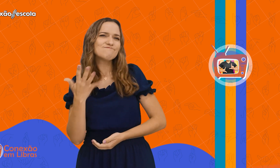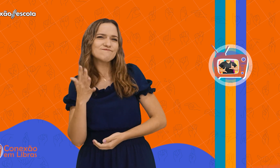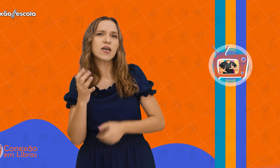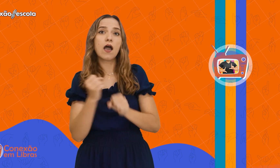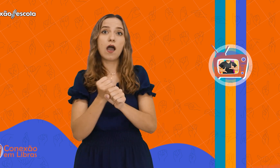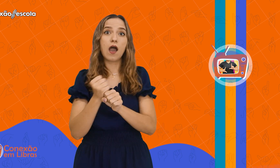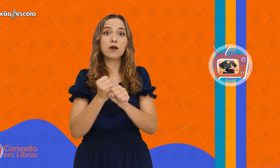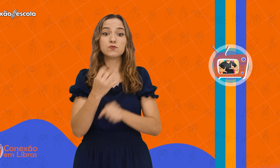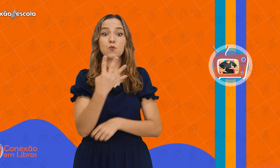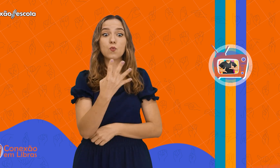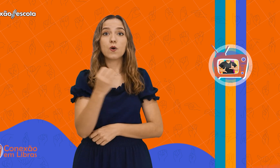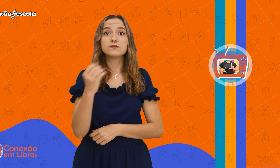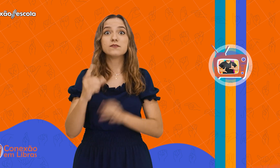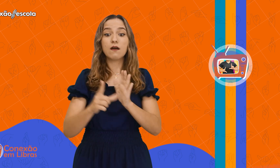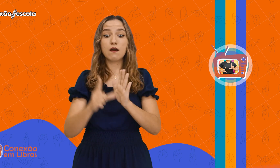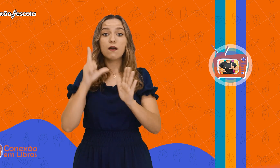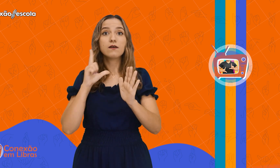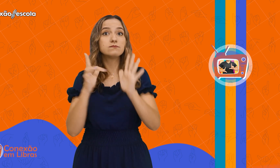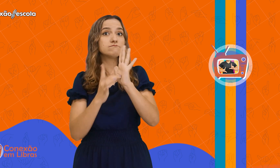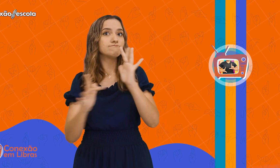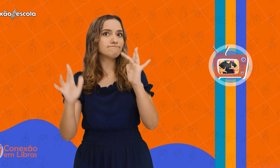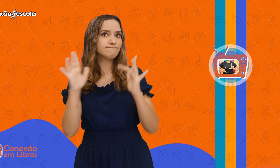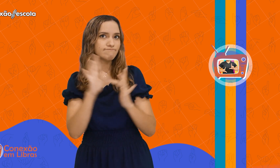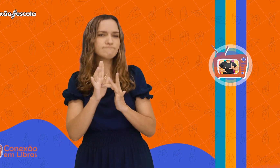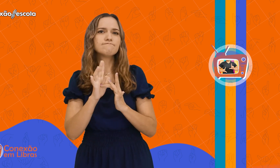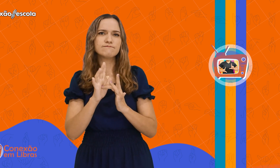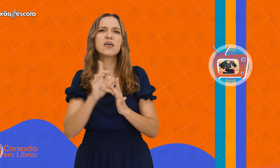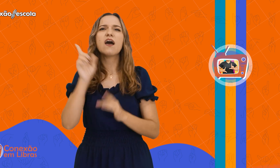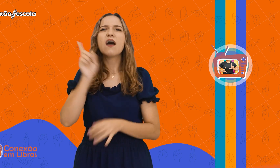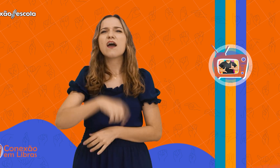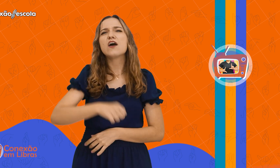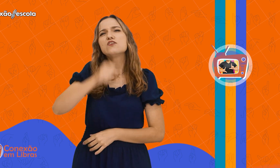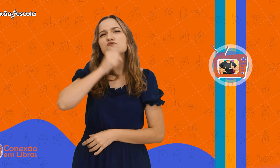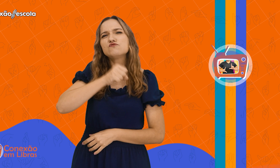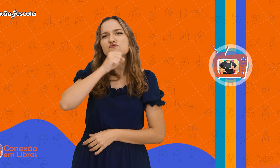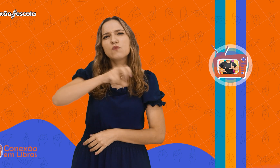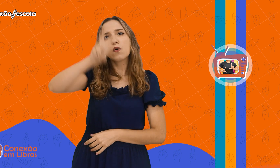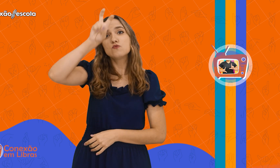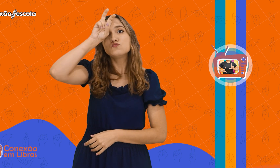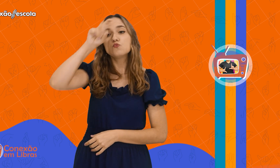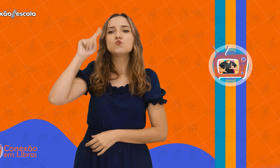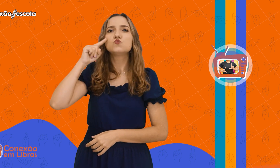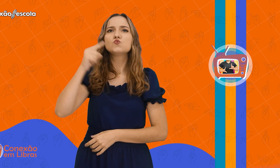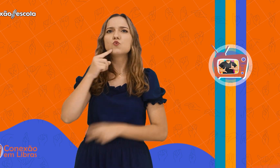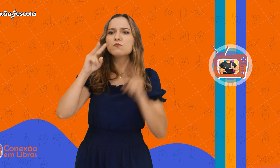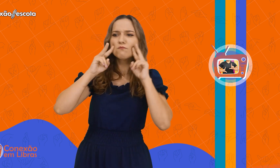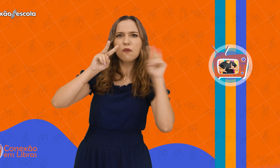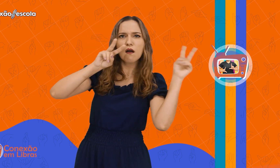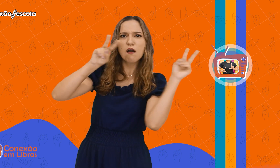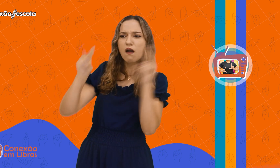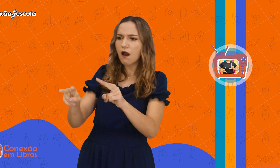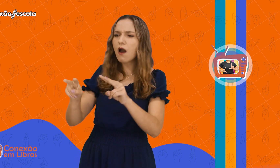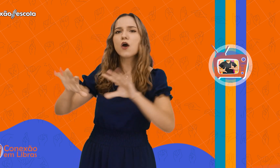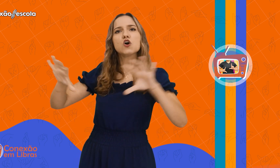Em meados dos anos 400 a.C., no Antigo Egito, os surdos eram vistos